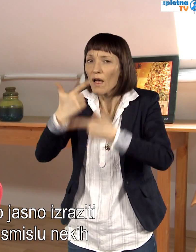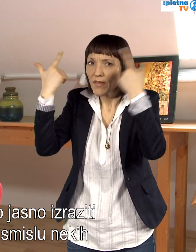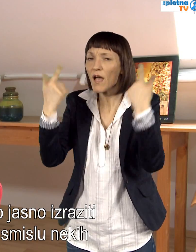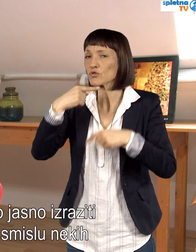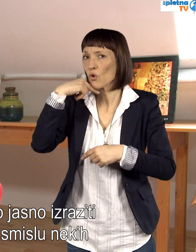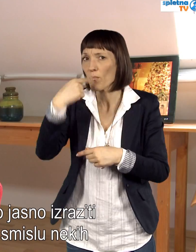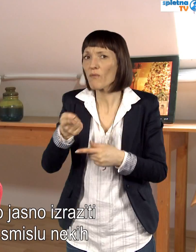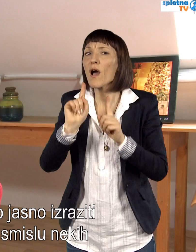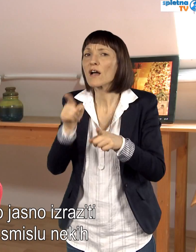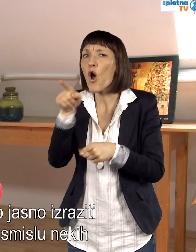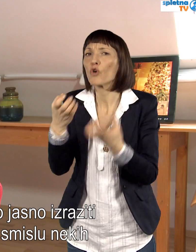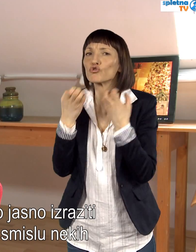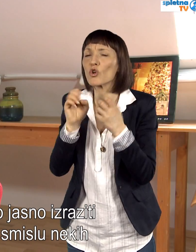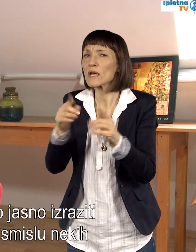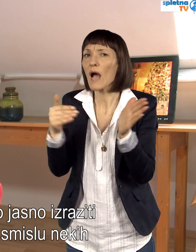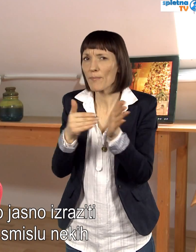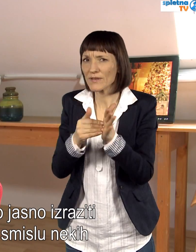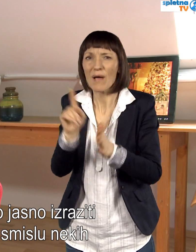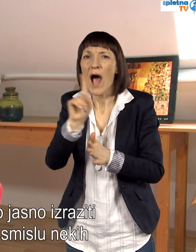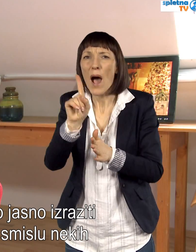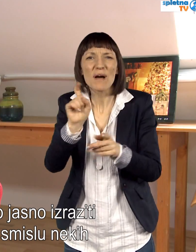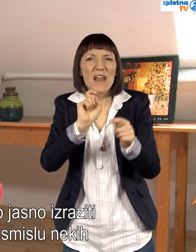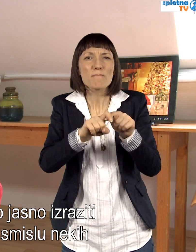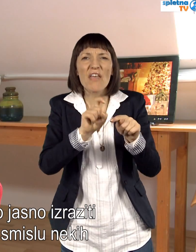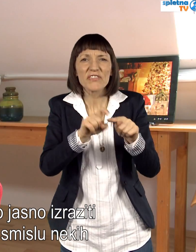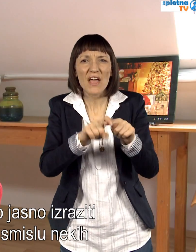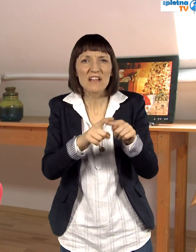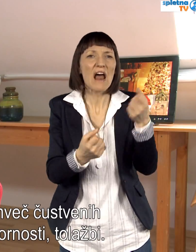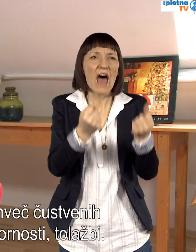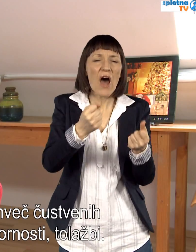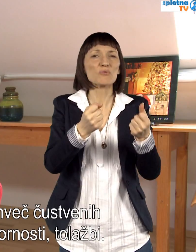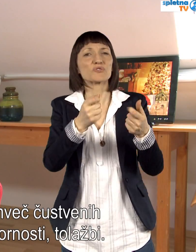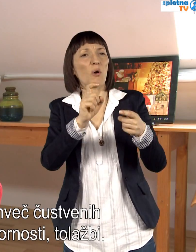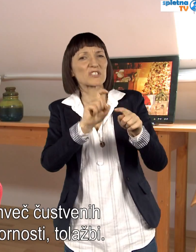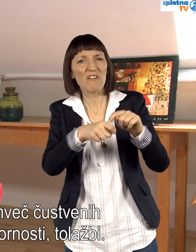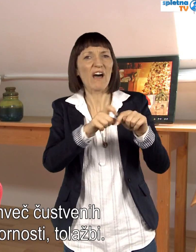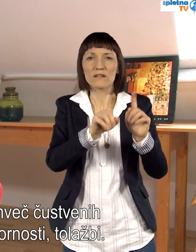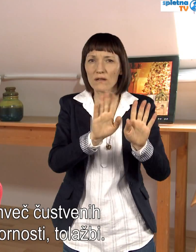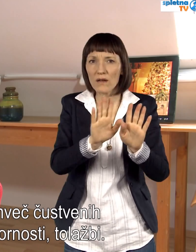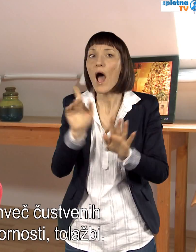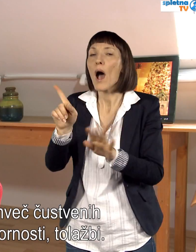znajo jasno izraziti, kaj želijo, kaj potrebujejo, pa ne v smislu nekih materialnih stvari, ampak nekih teh